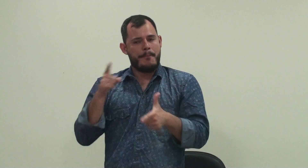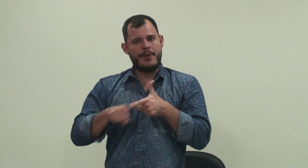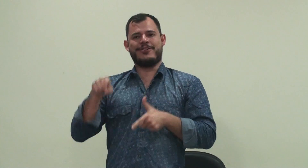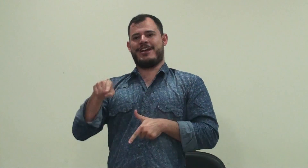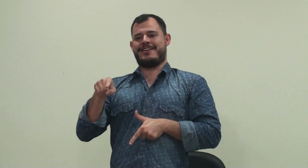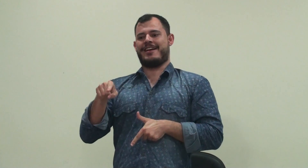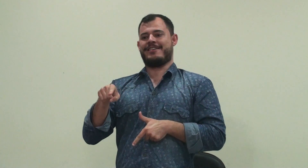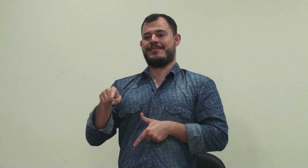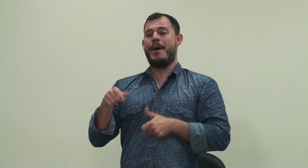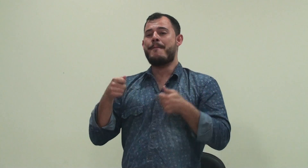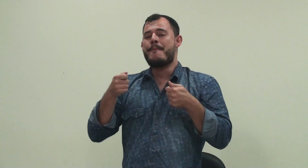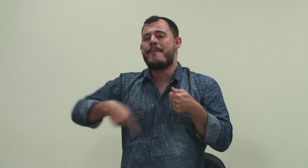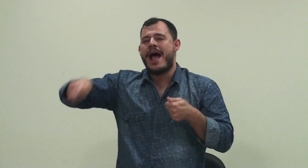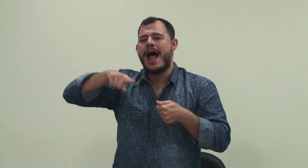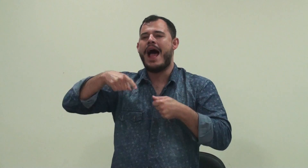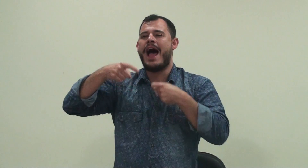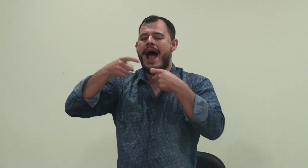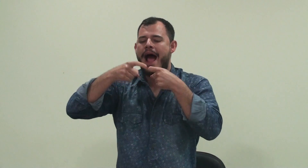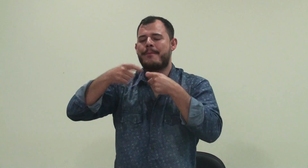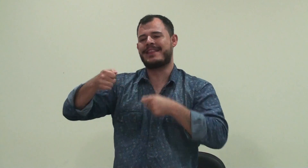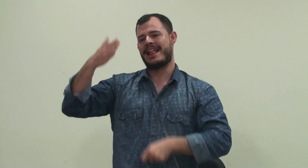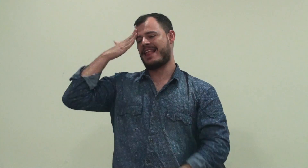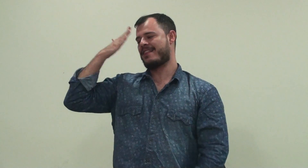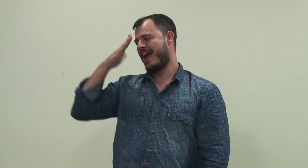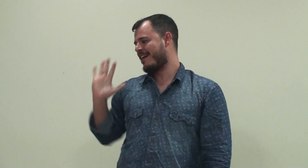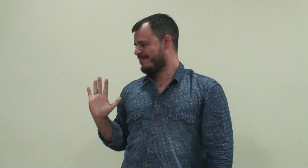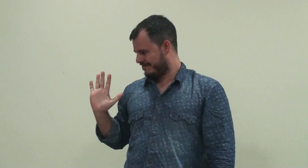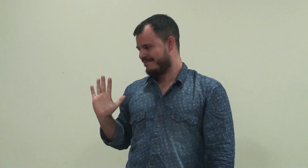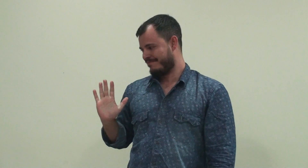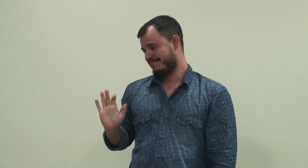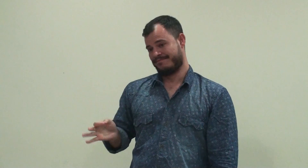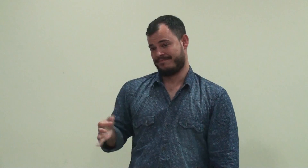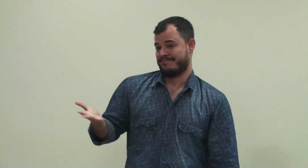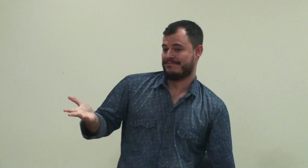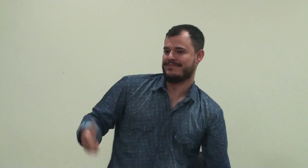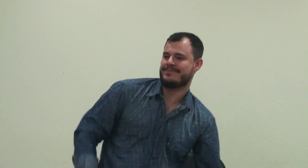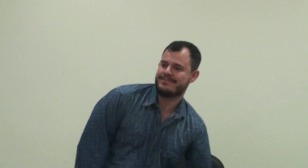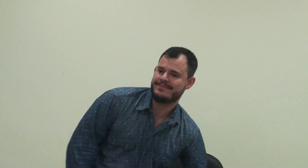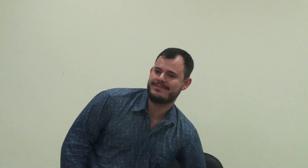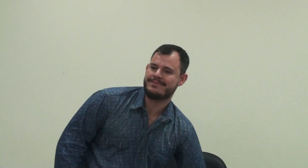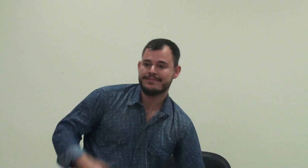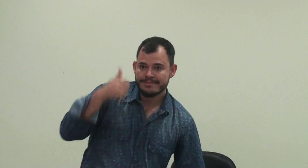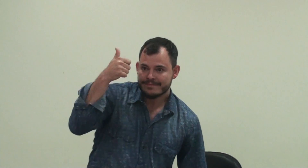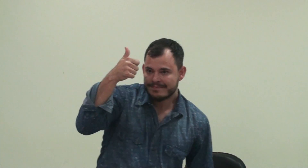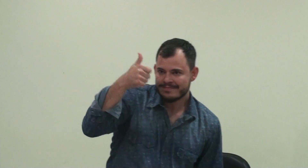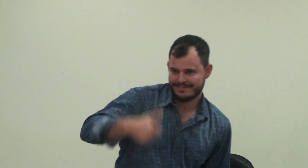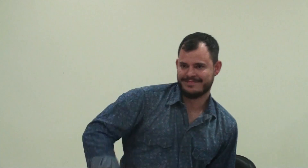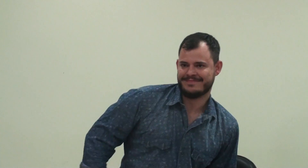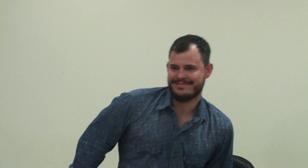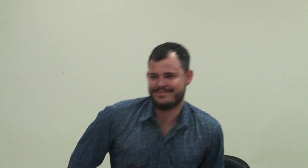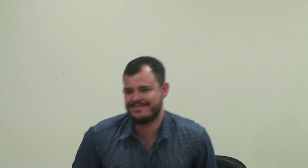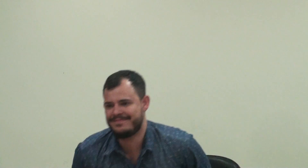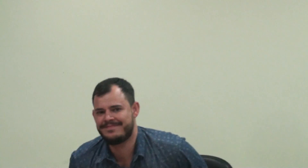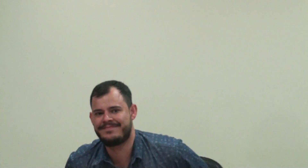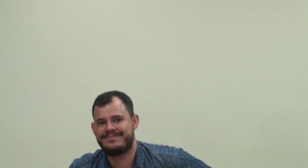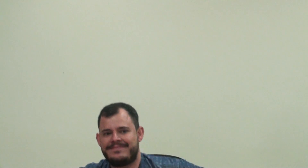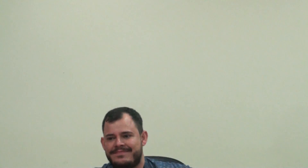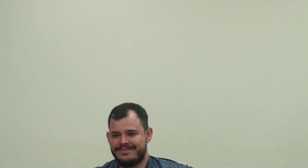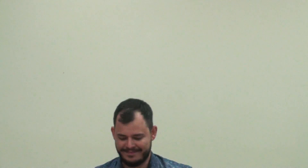primos, né, eles têm algo a acrescentar com relação à área da medicina.